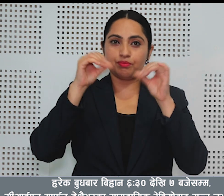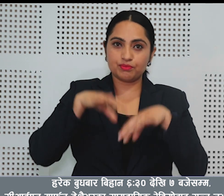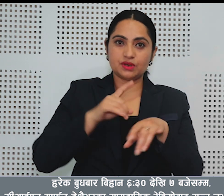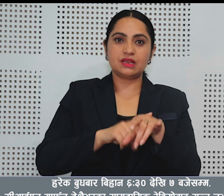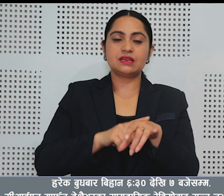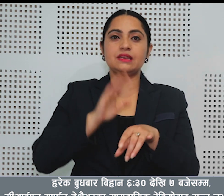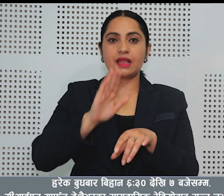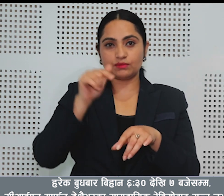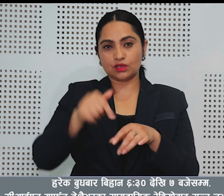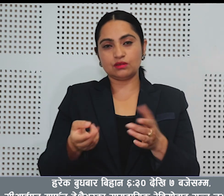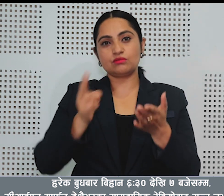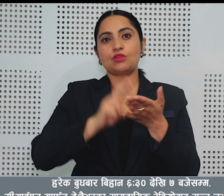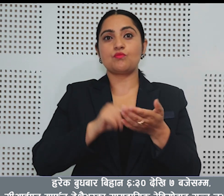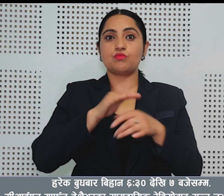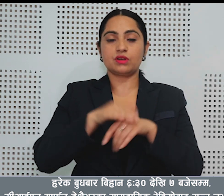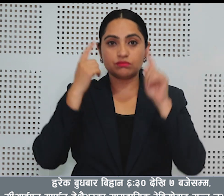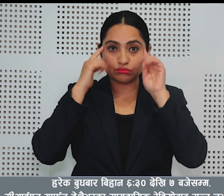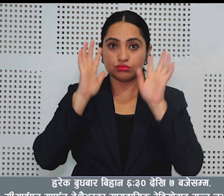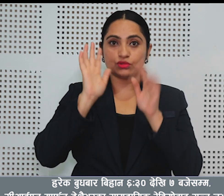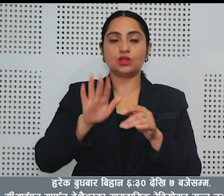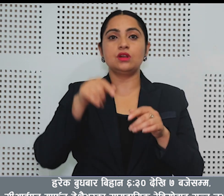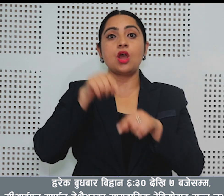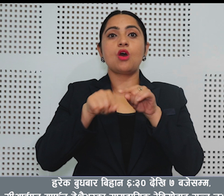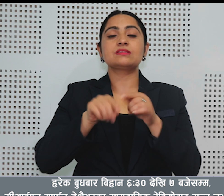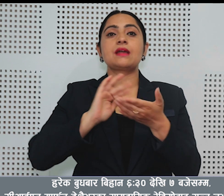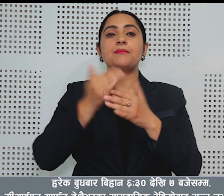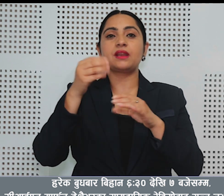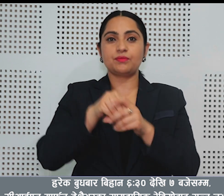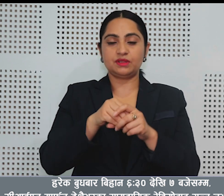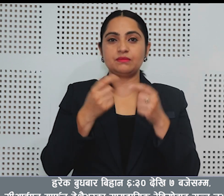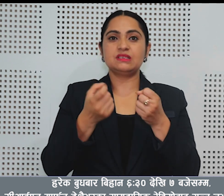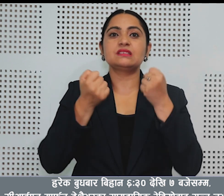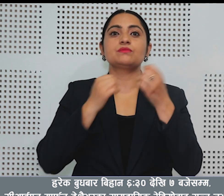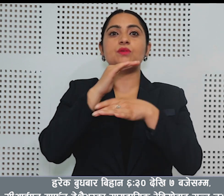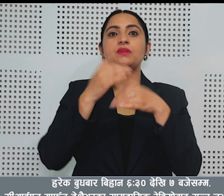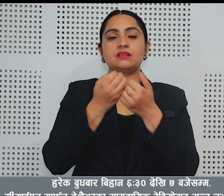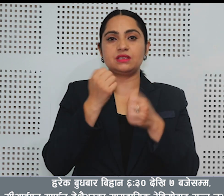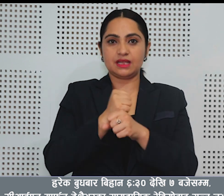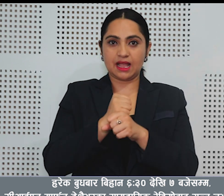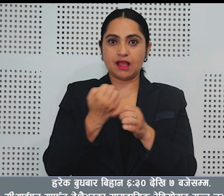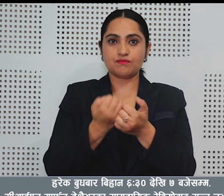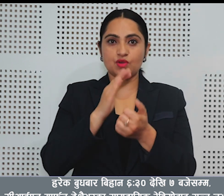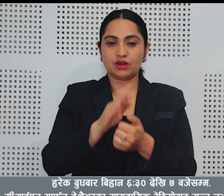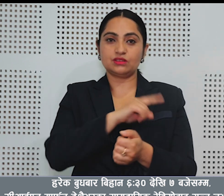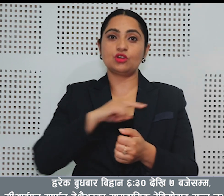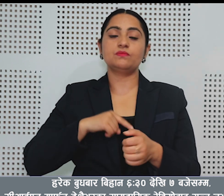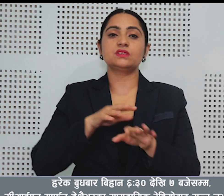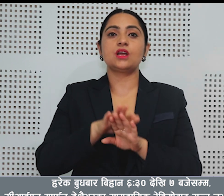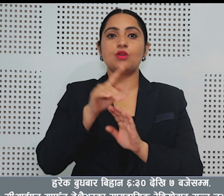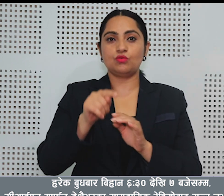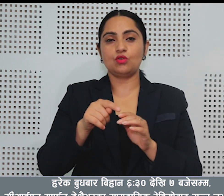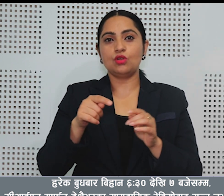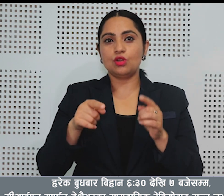कारणले गर्दा अझै हामी बढी एलर्ट छौँ। यही असार महिनामै हामीले चाहिँ क्षमता विकास गर्ने पाटो गरेका छौँ। कर्मचारी